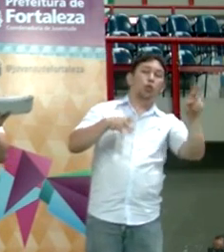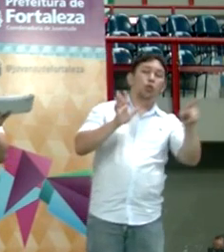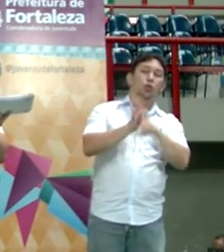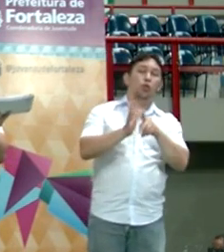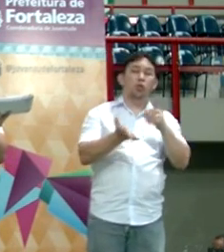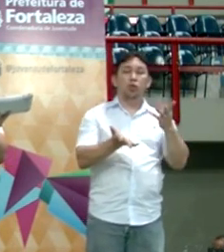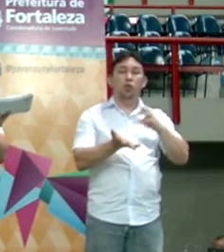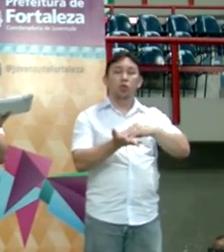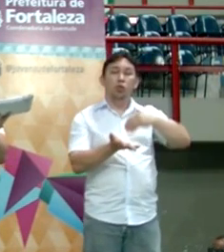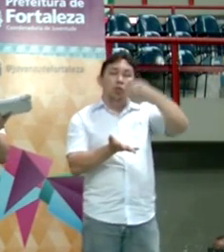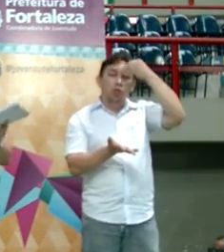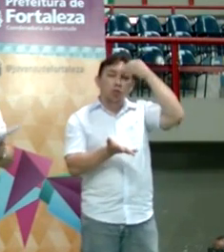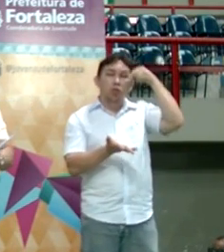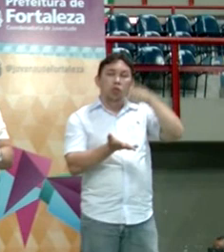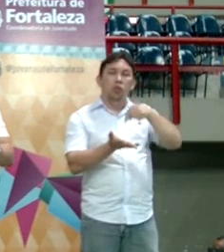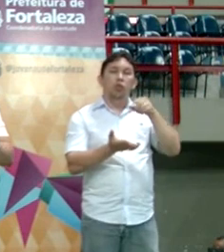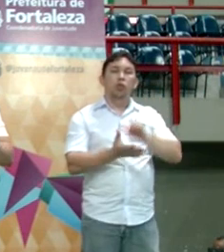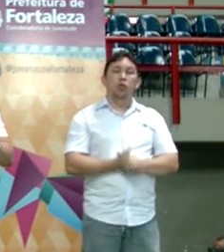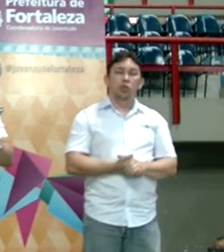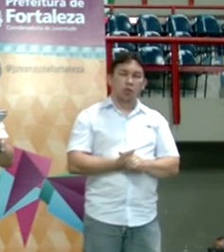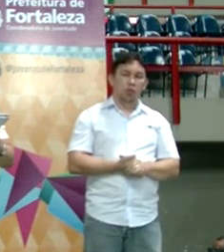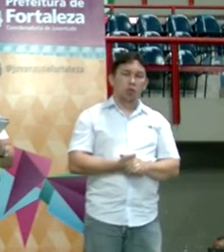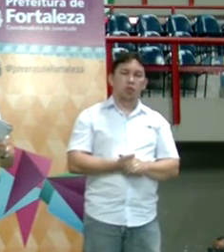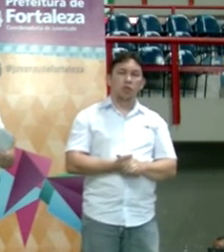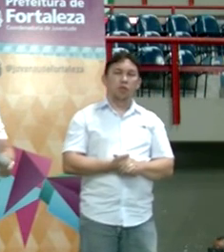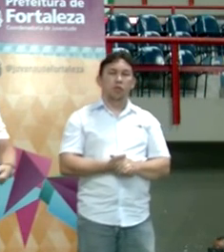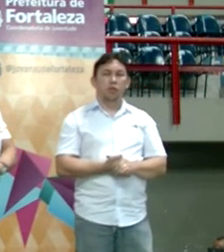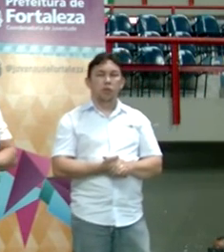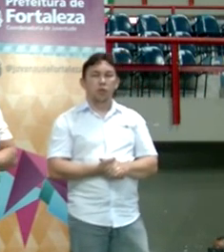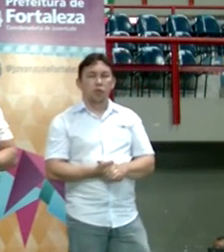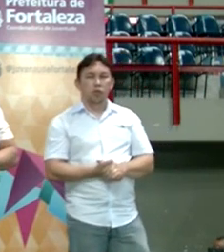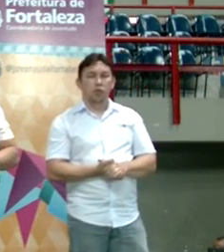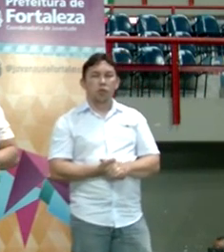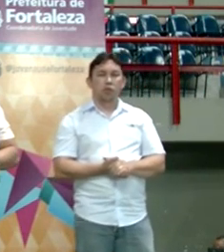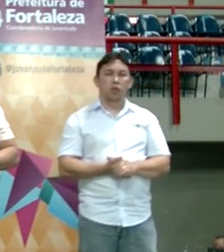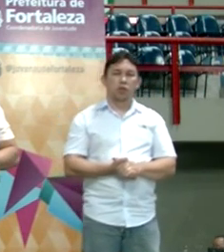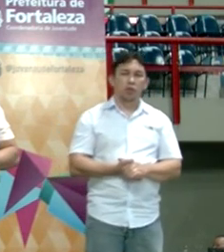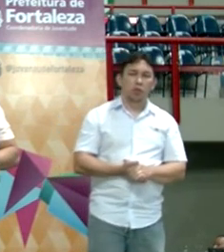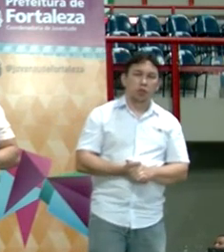do filósofo do anarquismo? Bote aí, do lado de anarquismo.